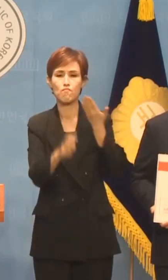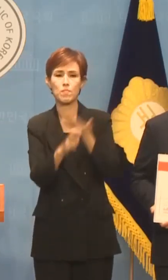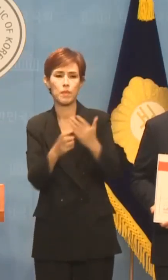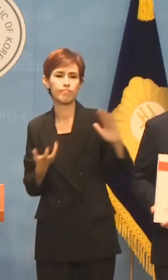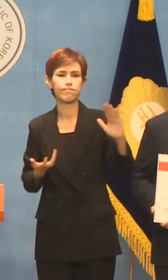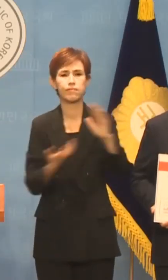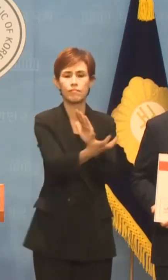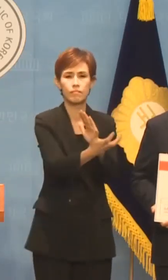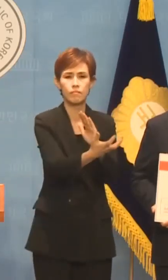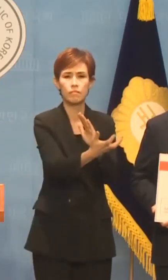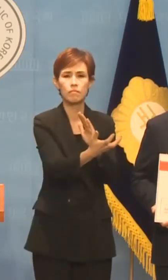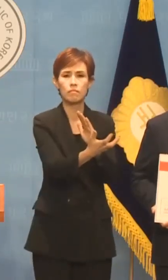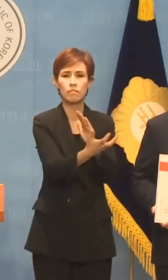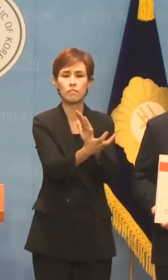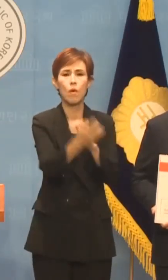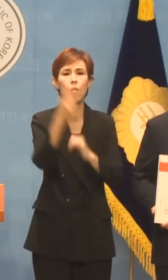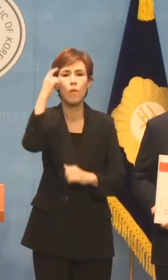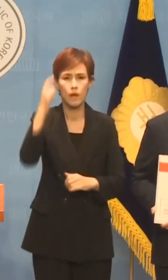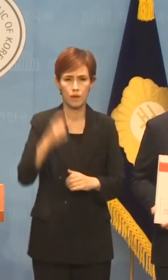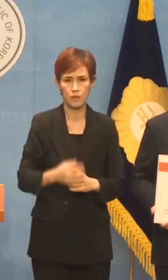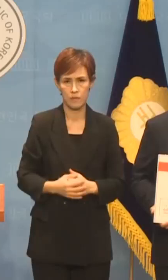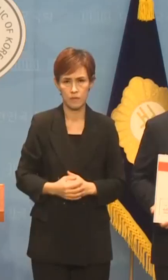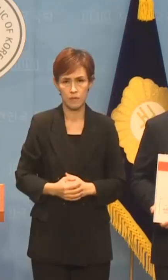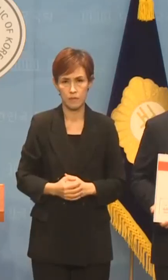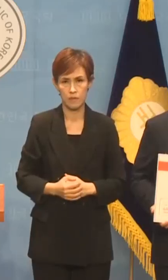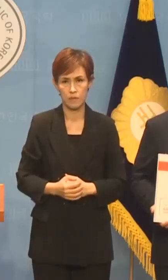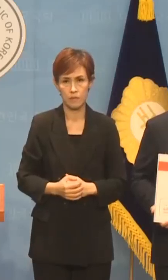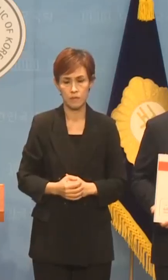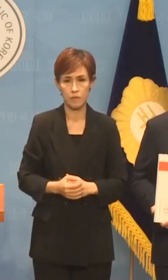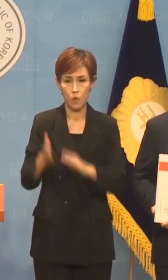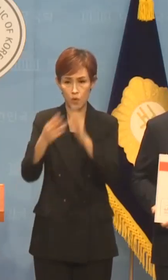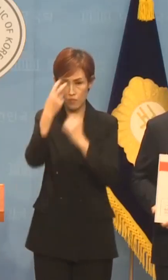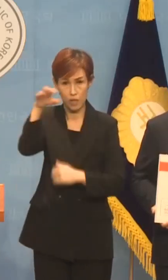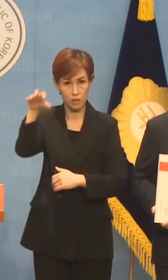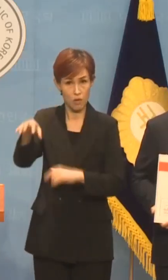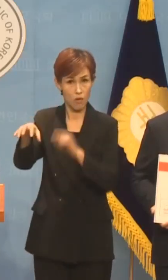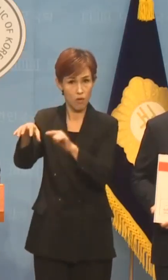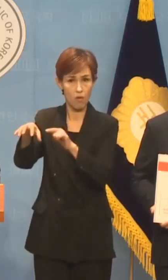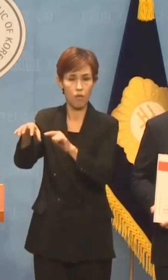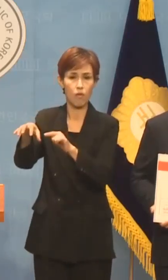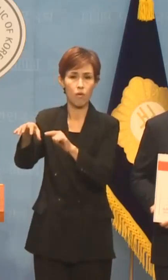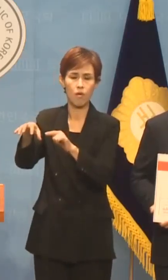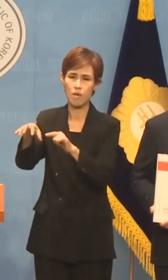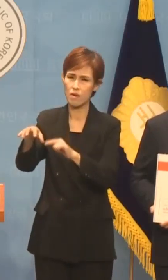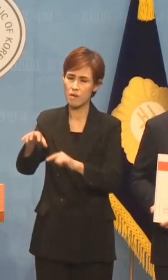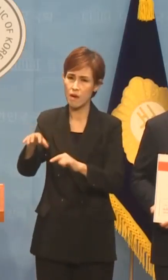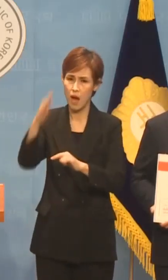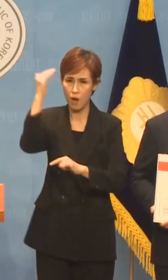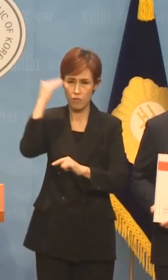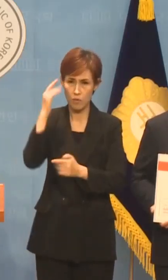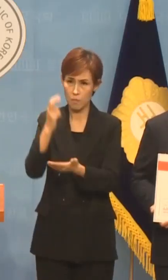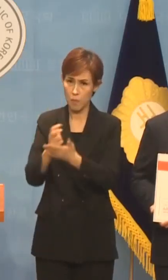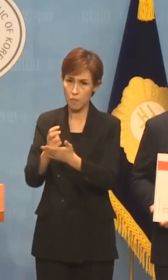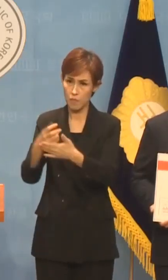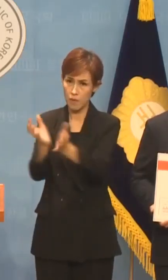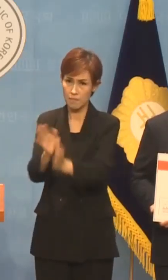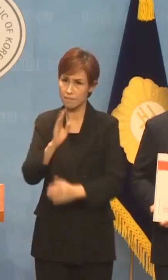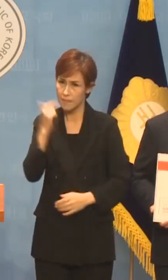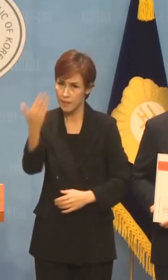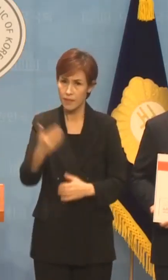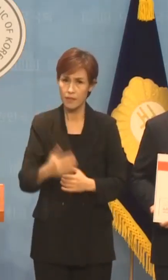및 작전 개시를 한 것입니까? 공수처 대한민국 사법기관 맞습니까?